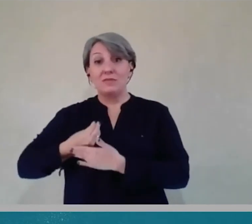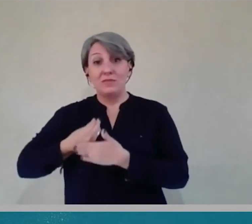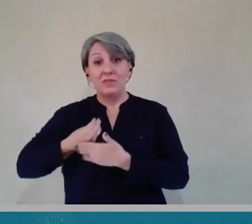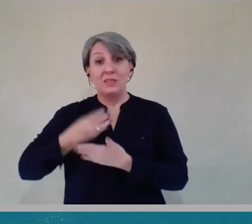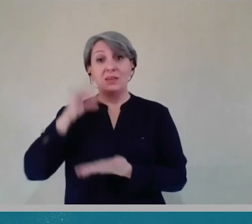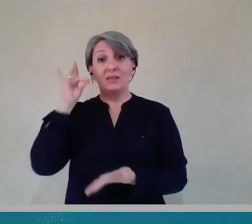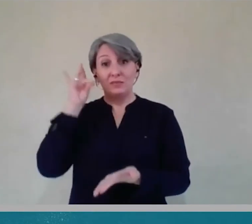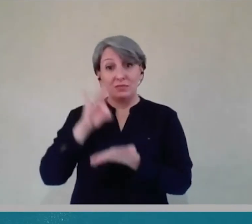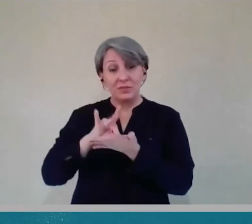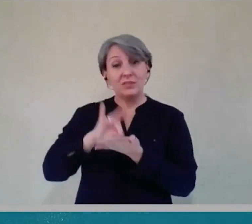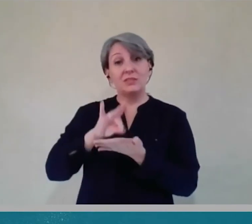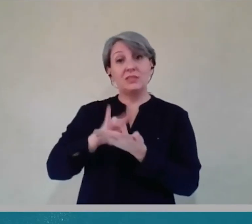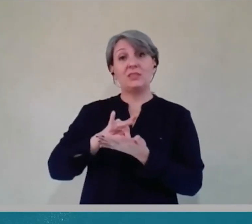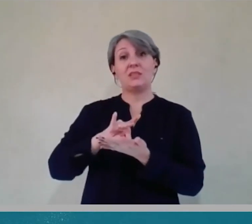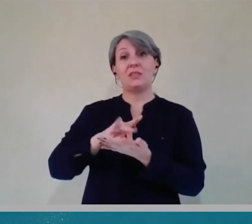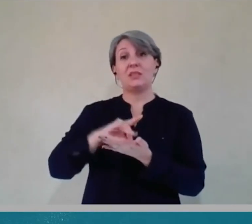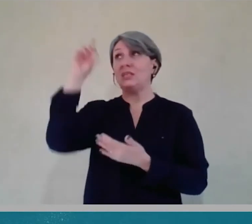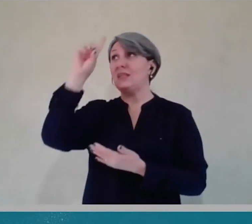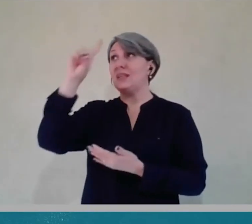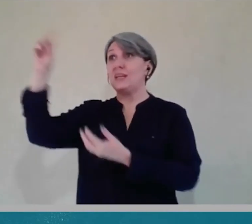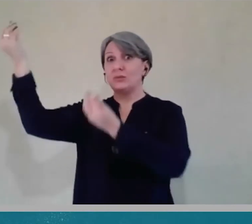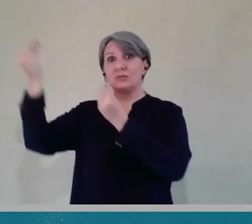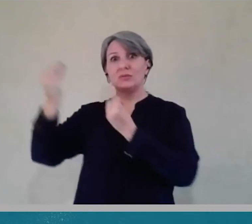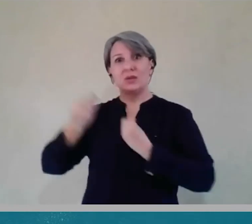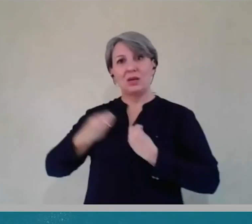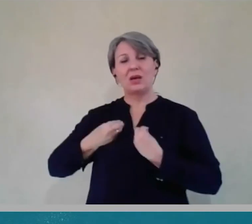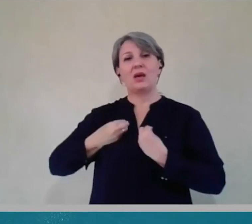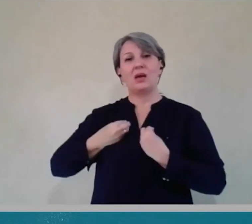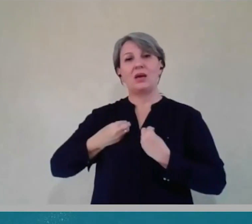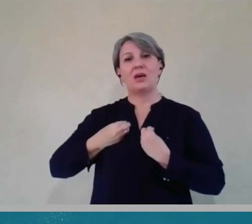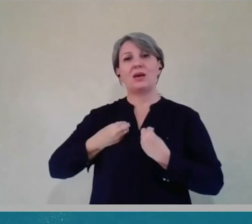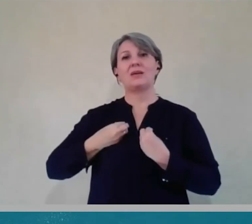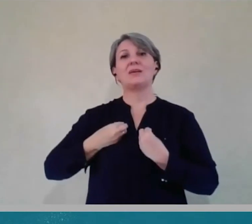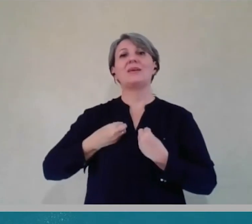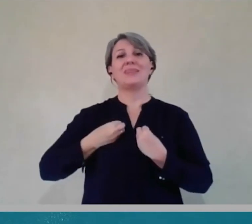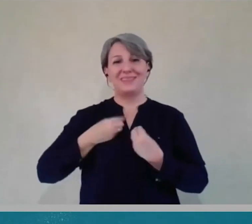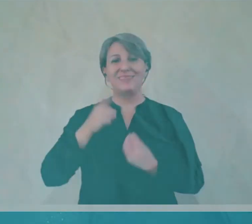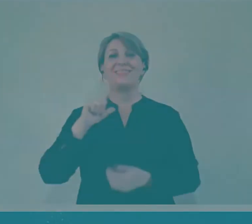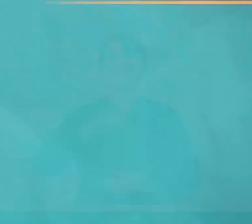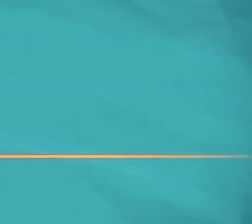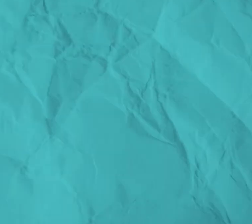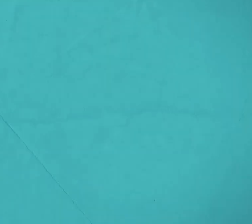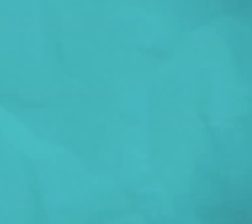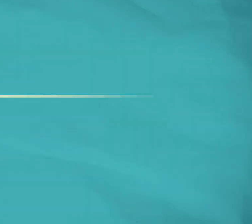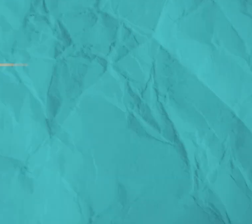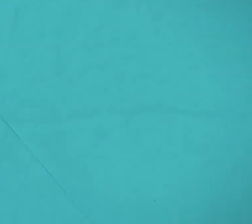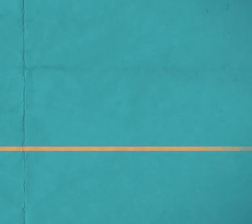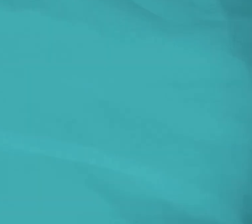trazida pelo Pai Celestial. Deus abençoe vocês. Amém. Jesus é o Senhor.